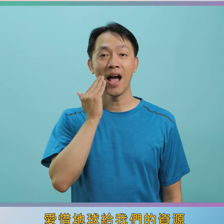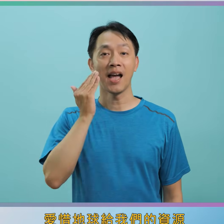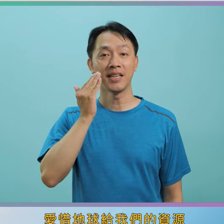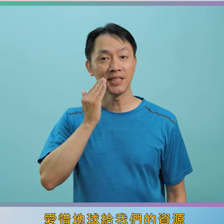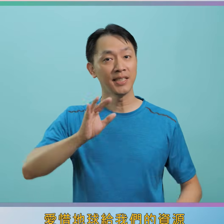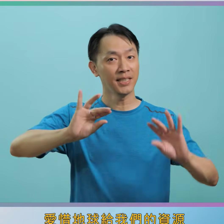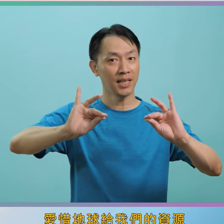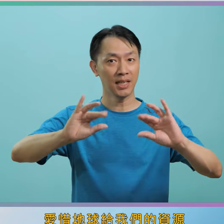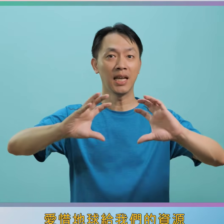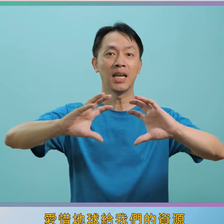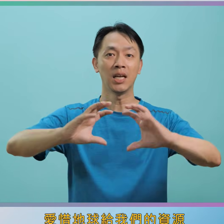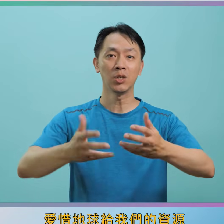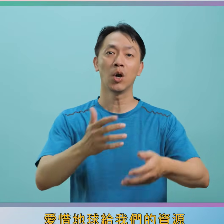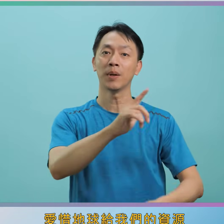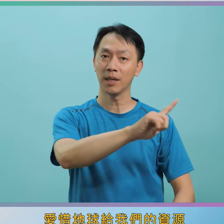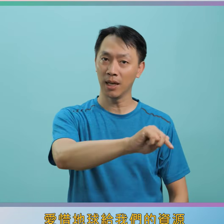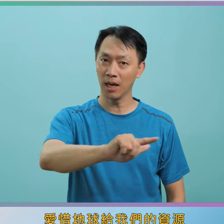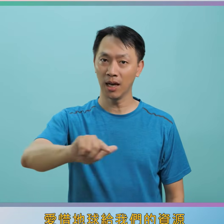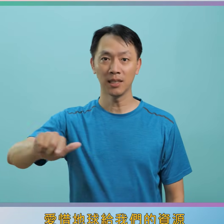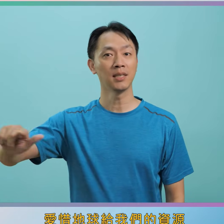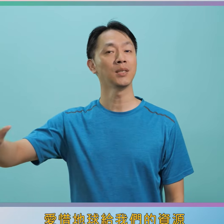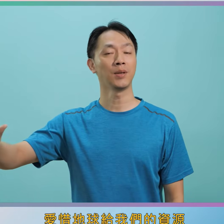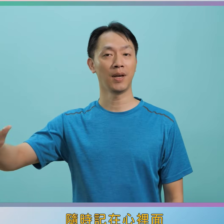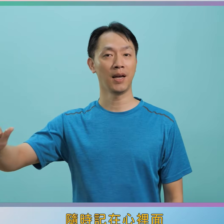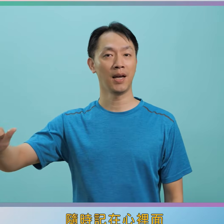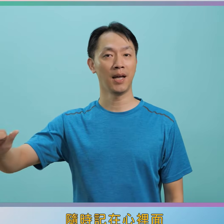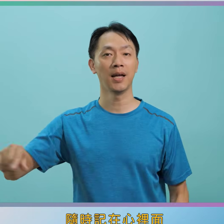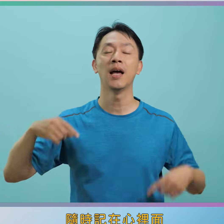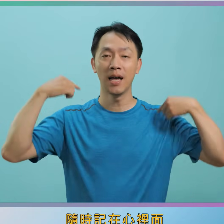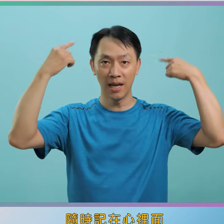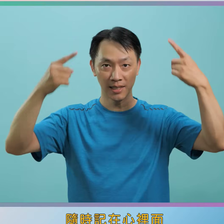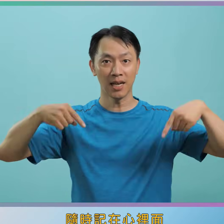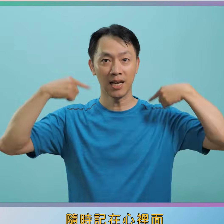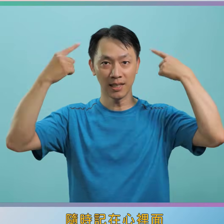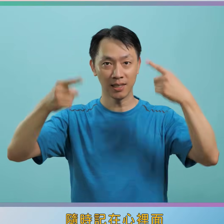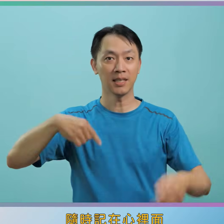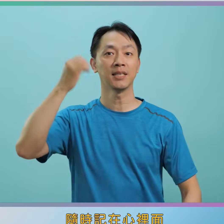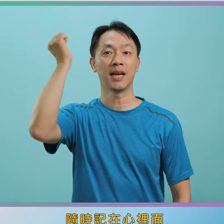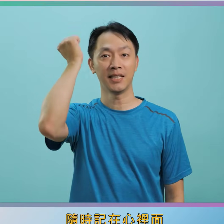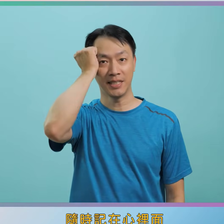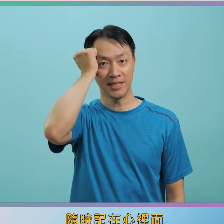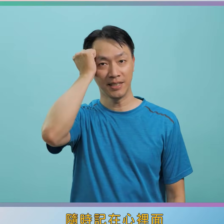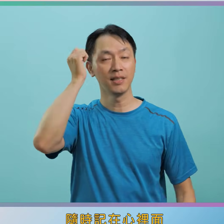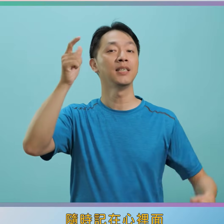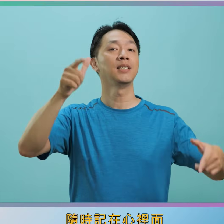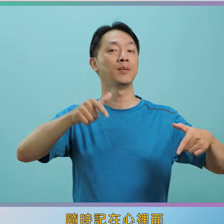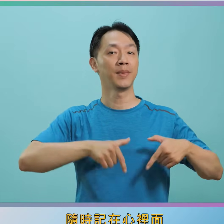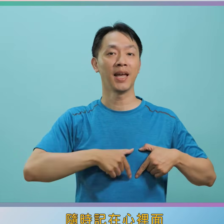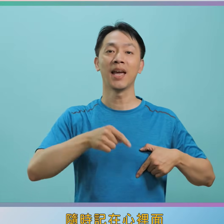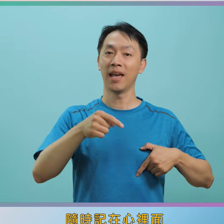爱是地球给我们的资源，随时记在心里